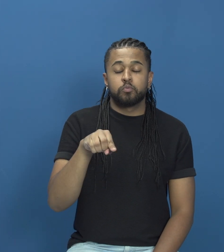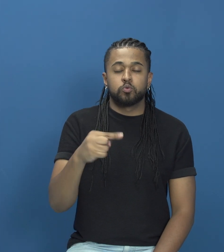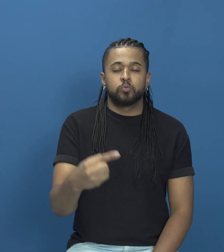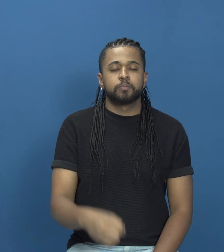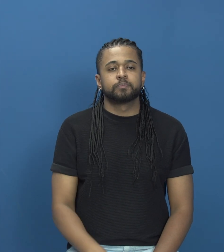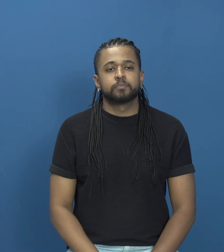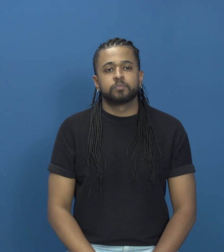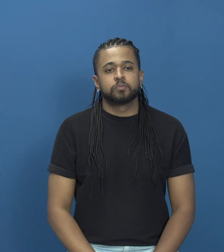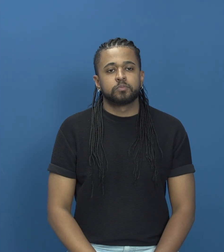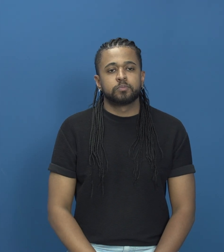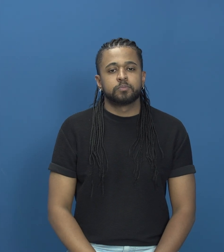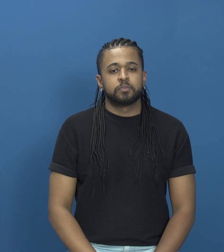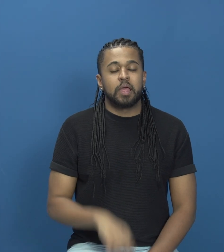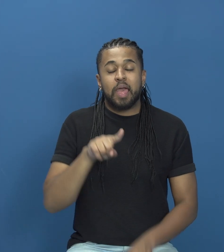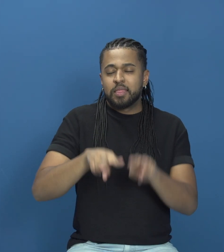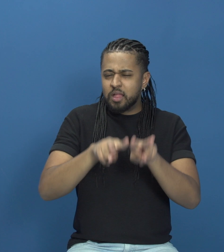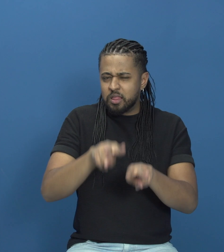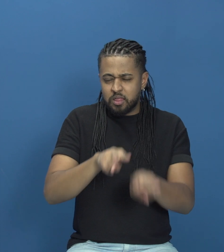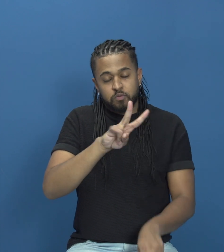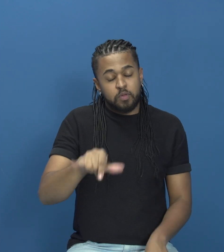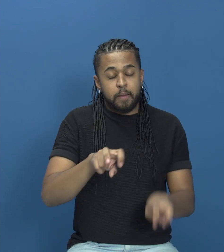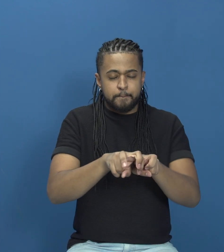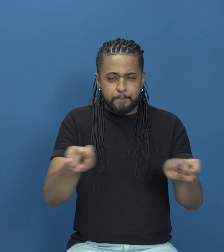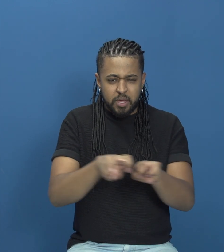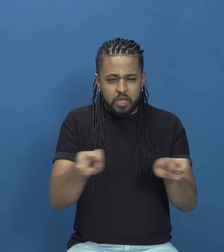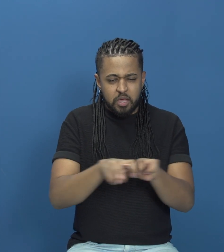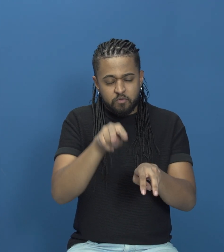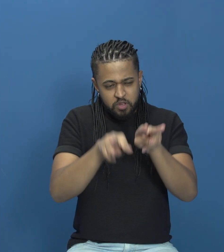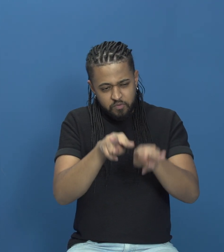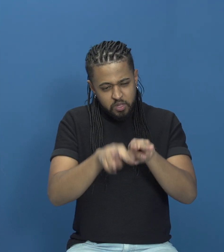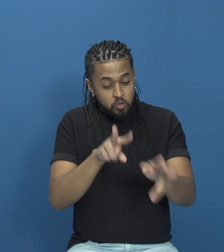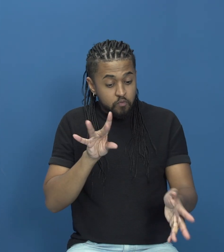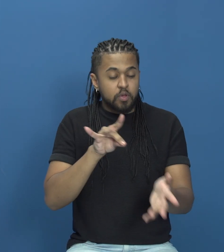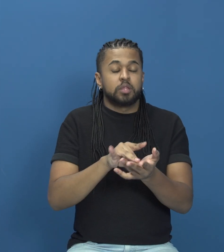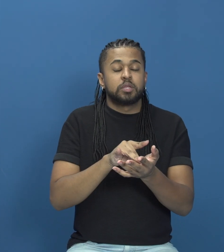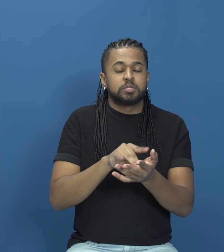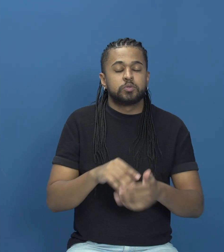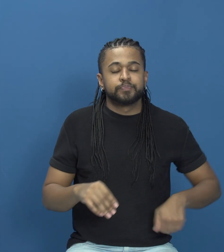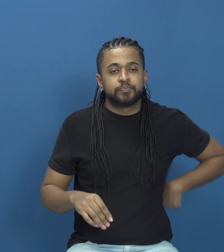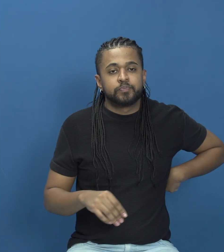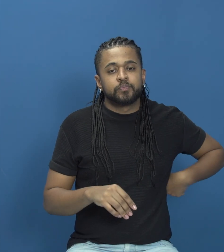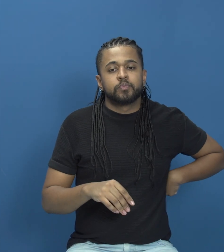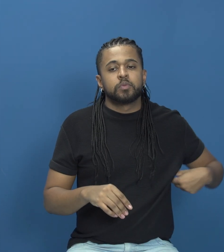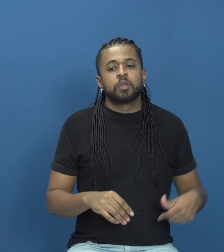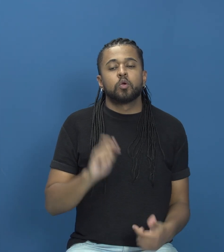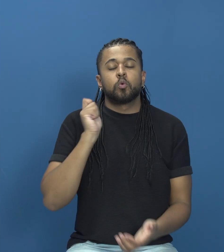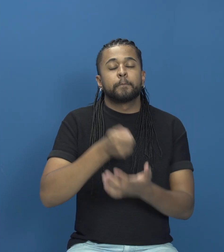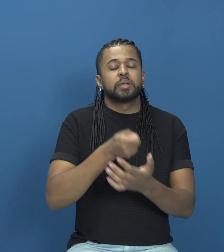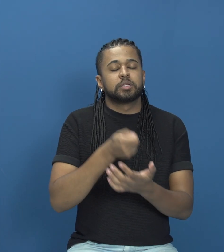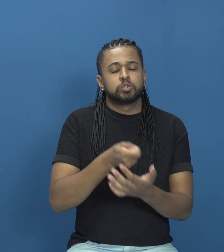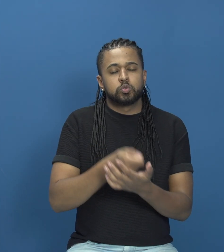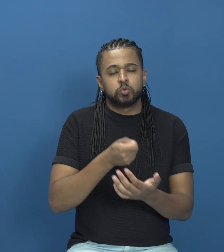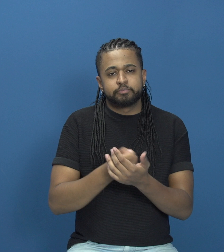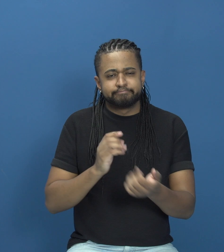11.9.1. Serão analisados pela banca de verificação e validação dos requisitos